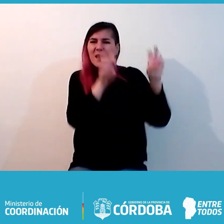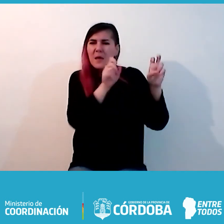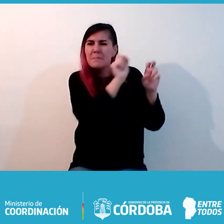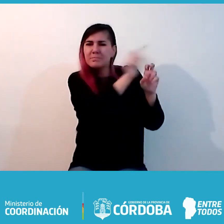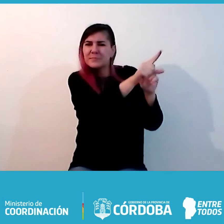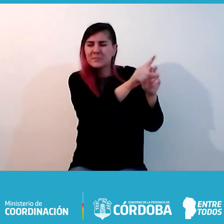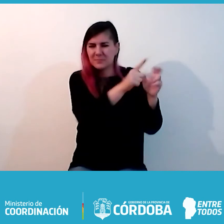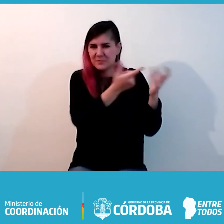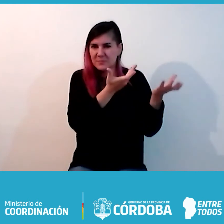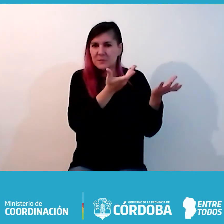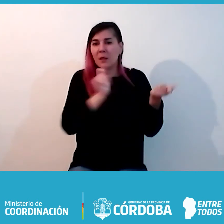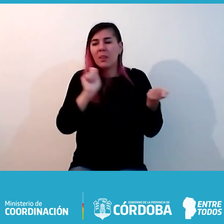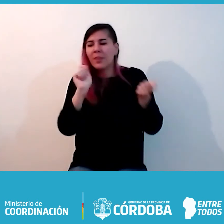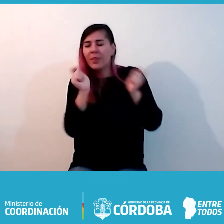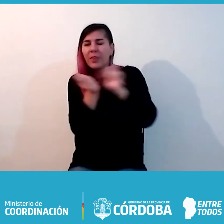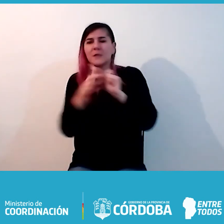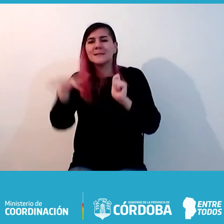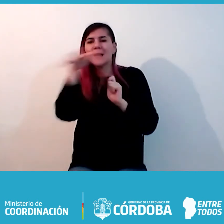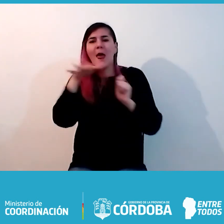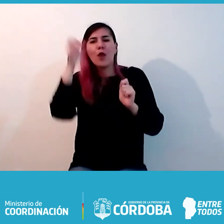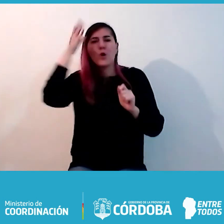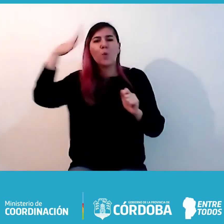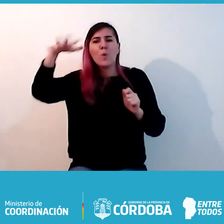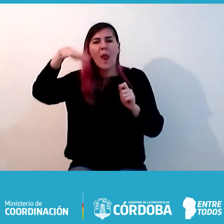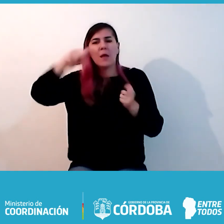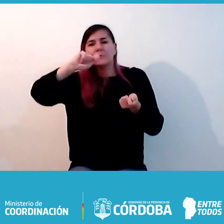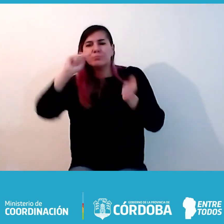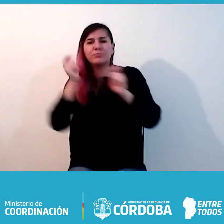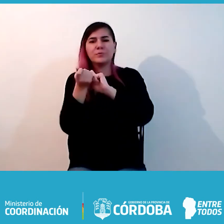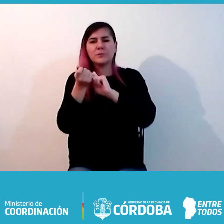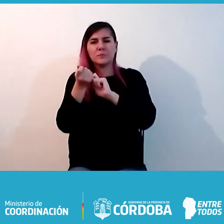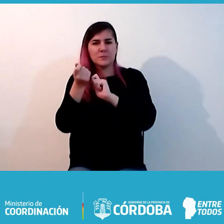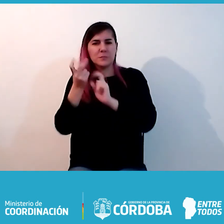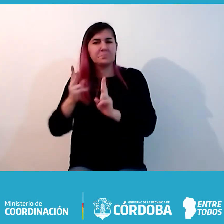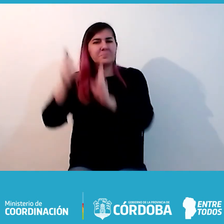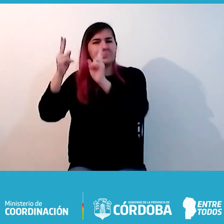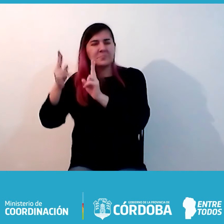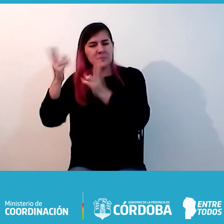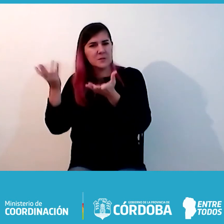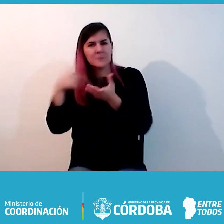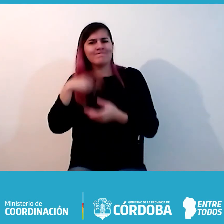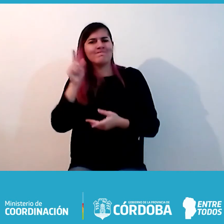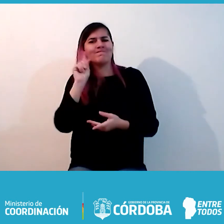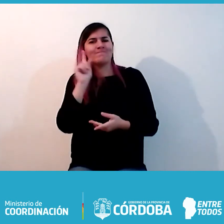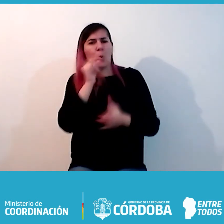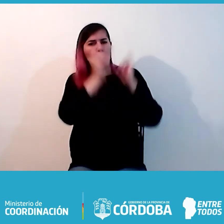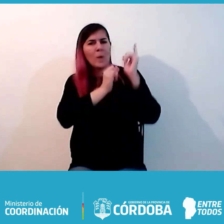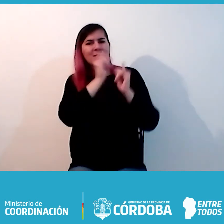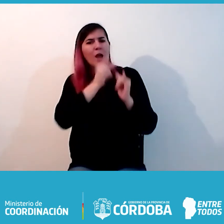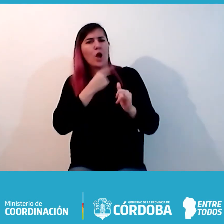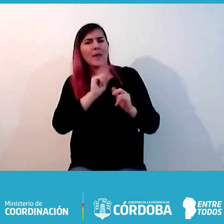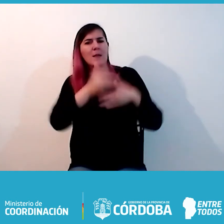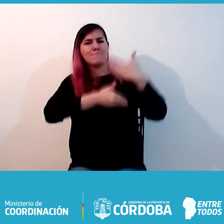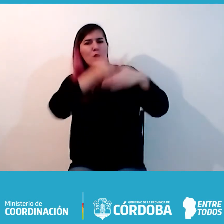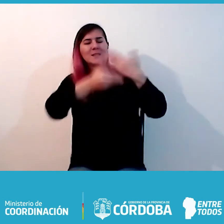que reconvirtieron el escenario rural en suburbios metropolitanos. Esto da cuenta de por qué no se quiere este progreso. Esta es una